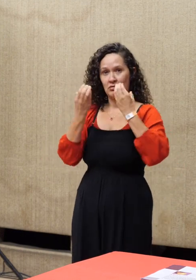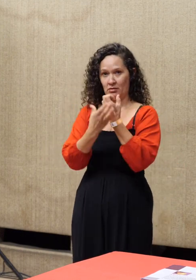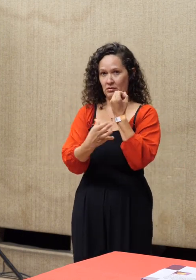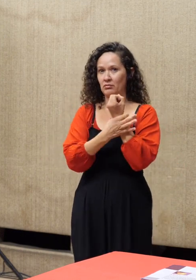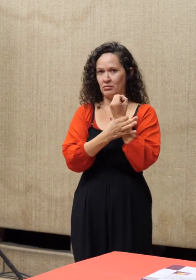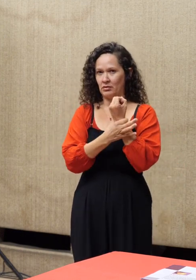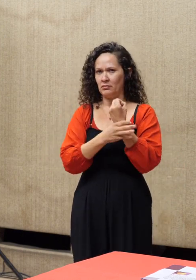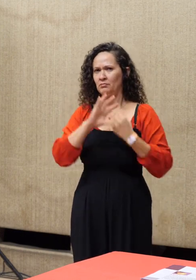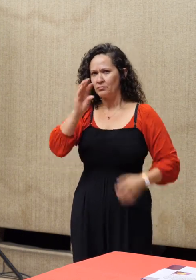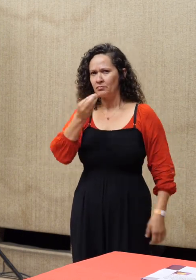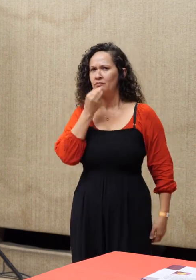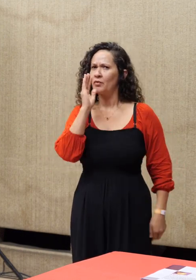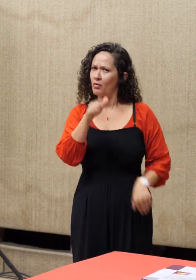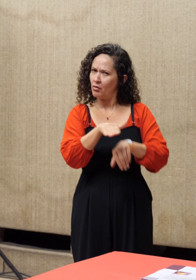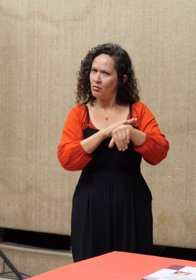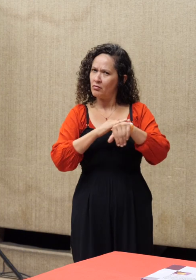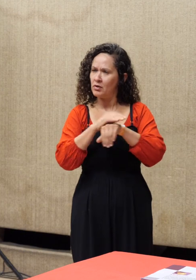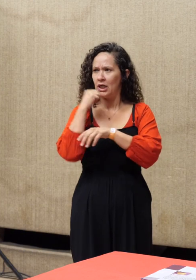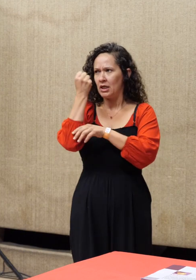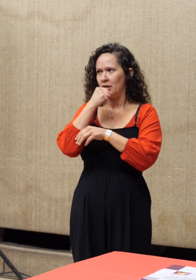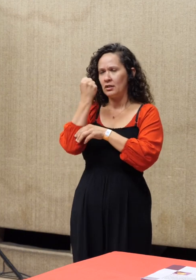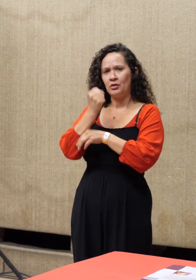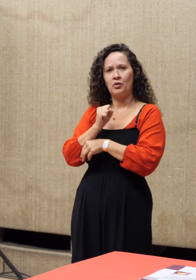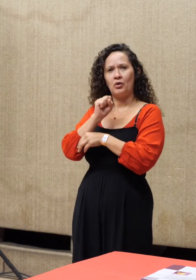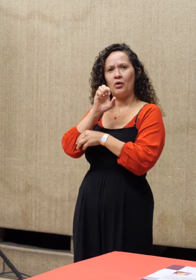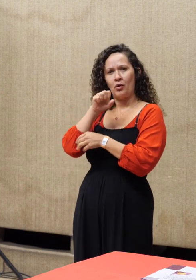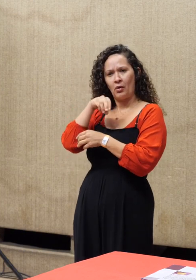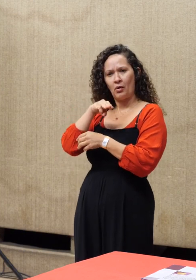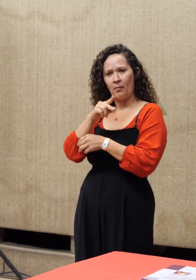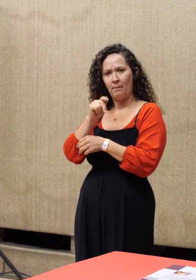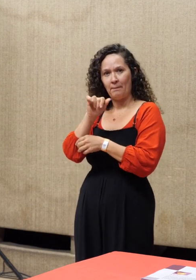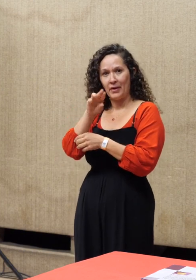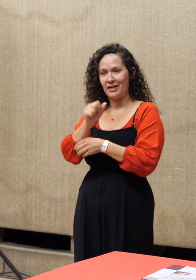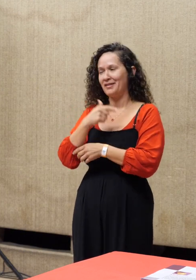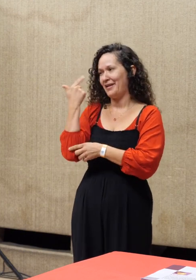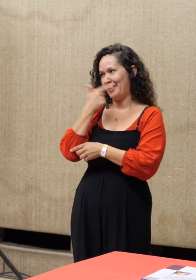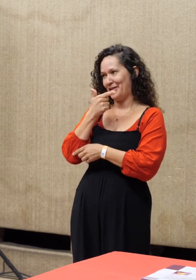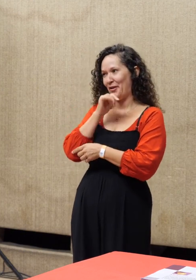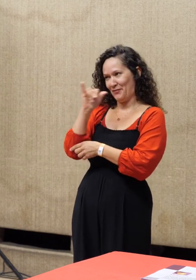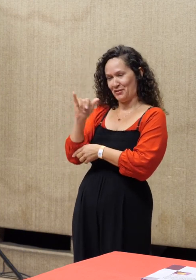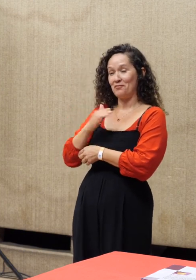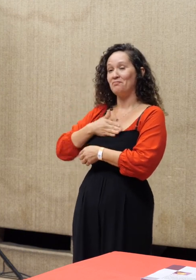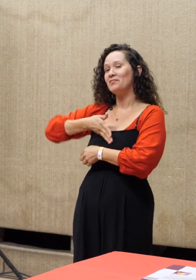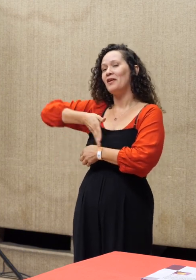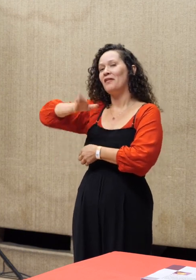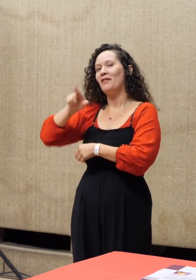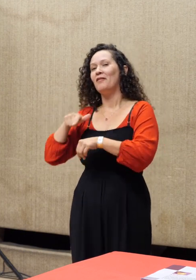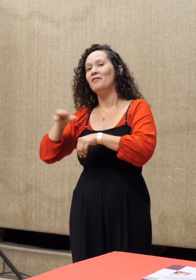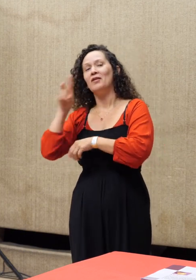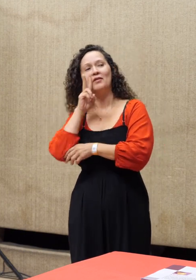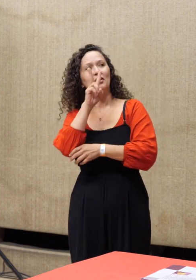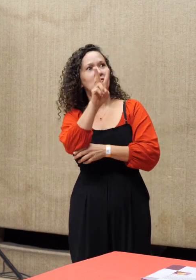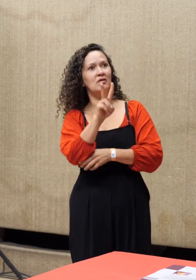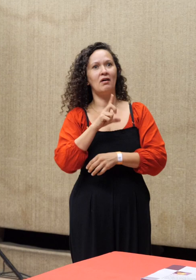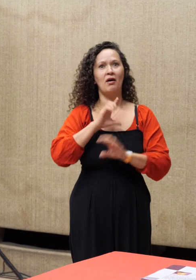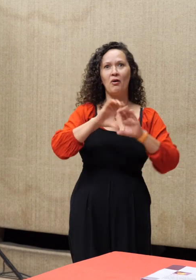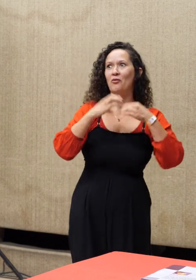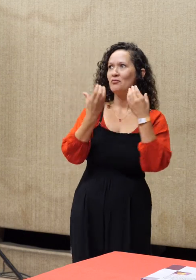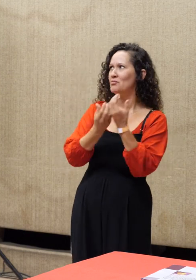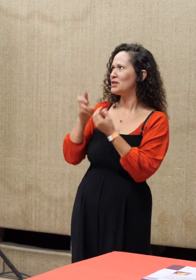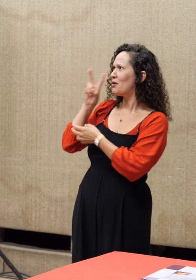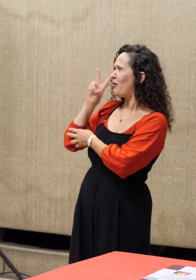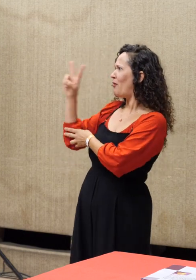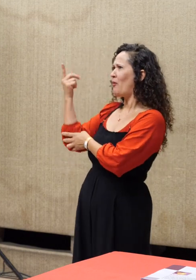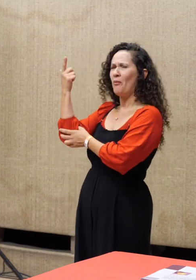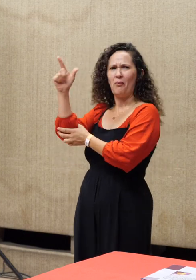Segurança. Eu tive a oportunidade de conversar com o senador Contarato e a gente até deu risada. Ele falou, Roberto, eu vou lá na comissão, eu olho para um lado, tem a assombração do